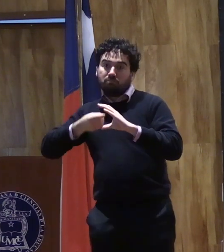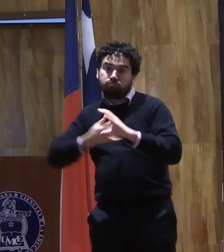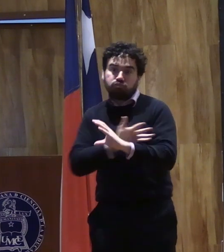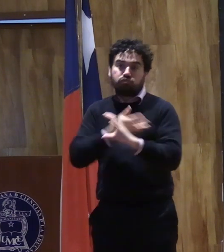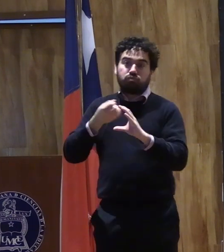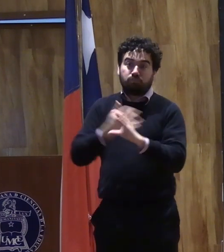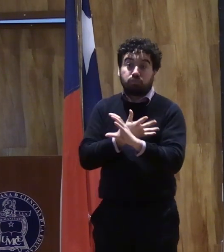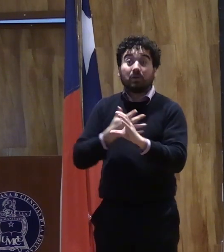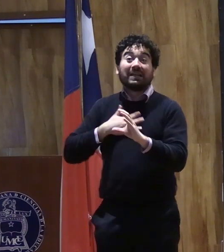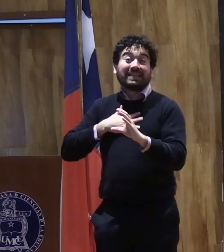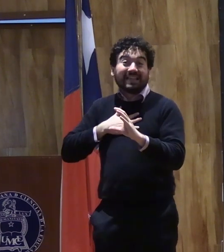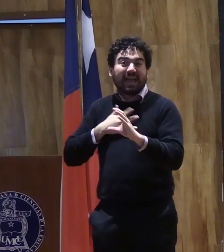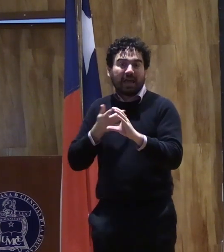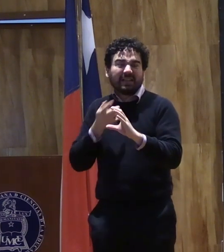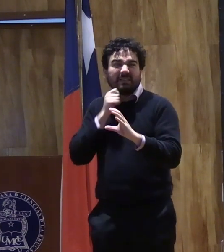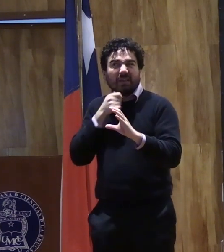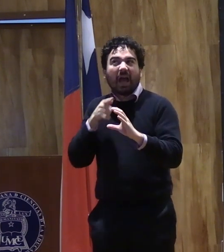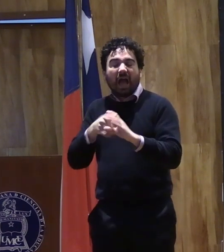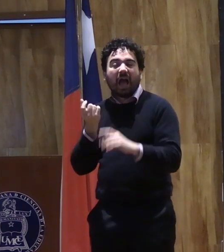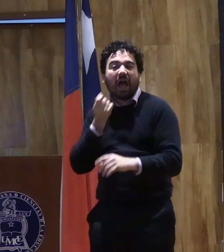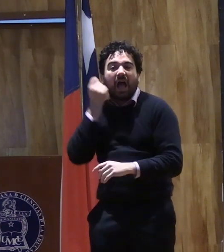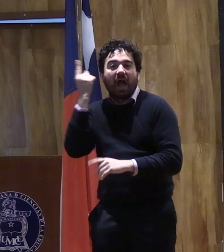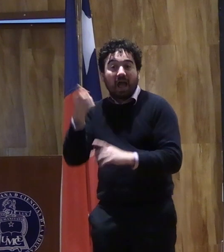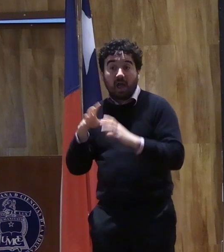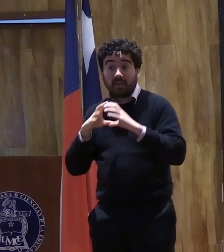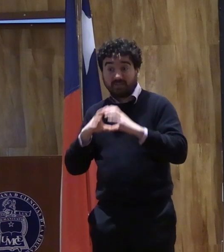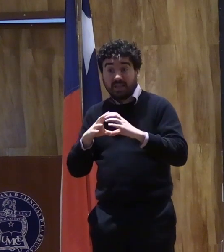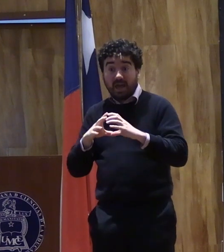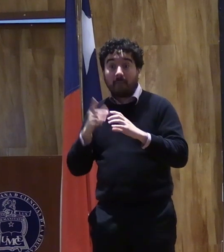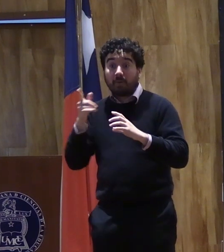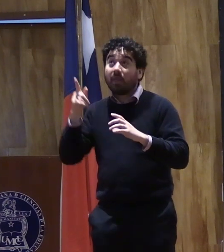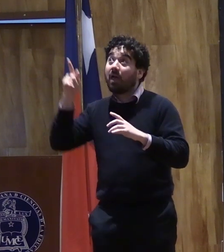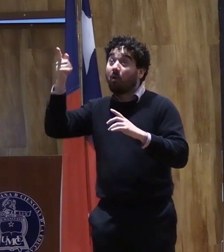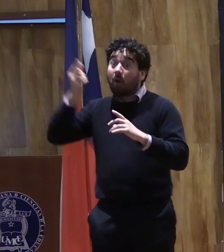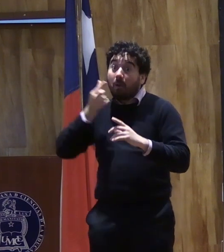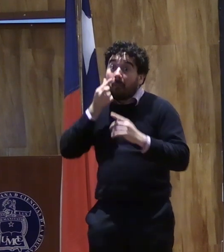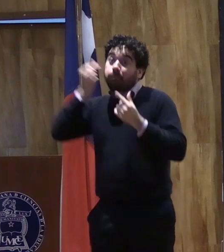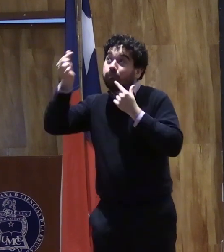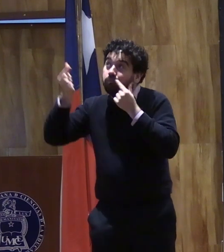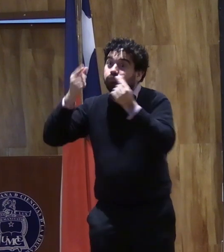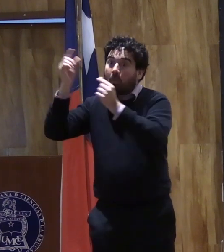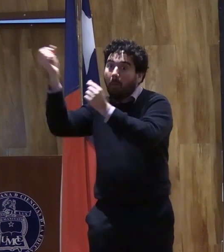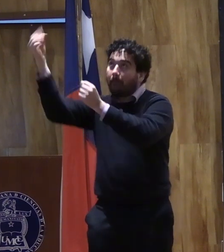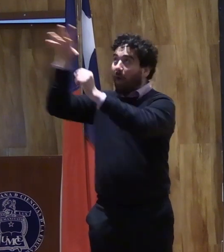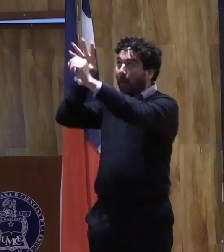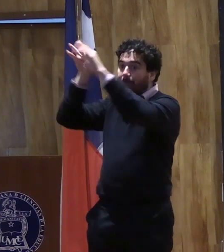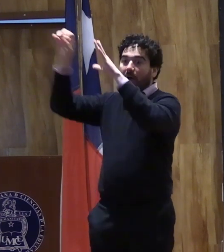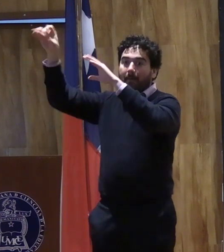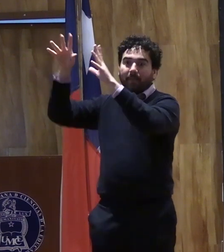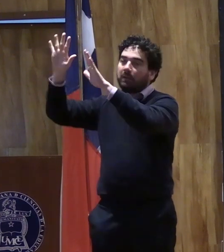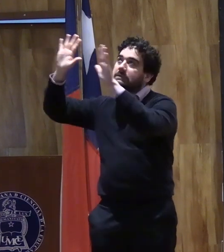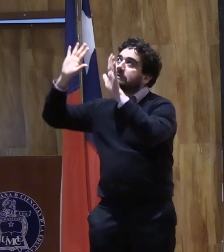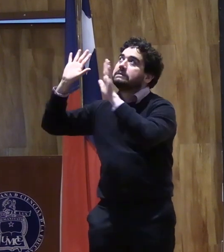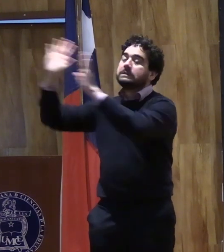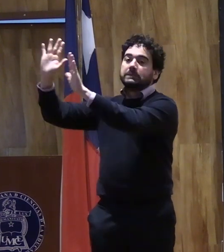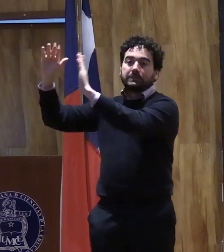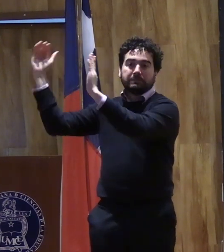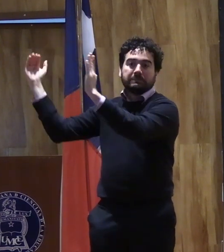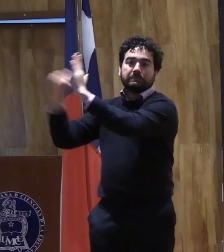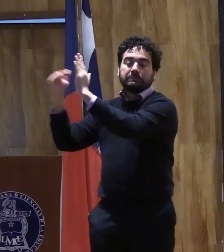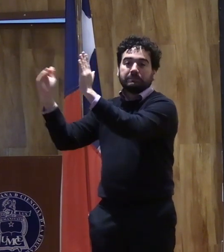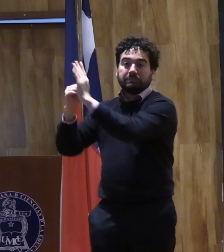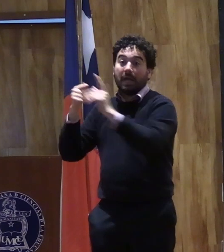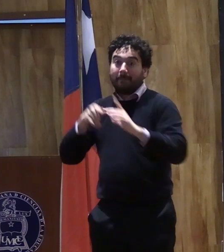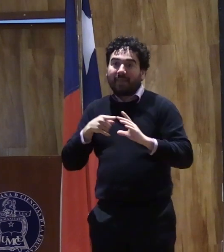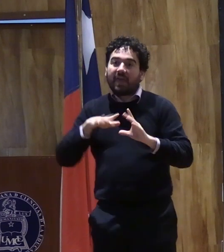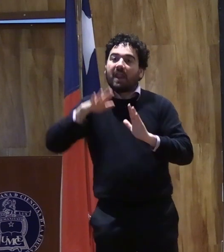tratar de apagarle el ciclo a las manchas solares, y a lo mejor podemos hacer que de repente la Tierra empezara a bajar la